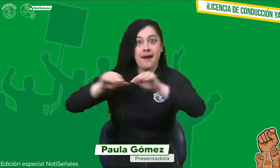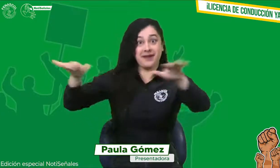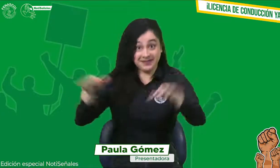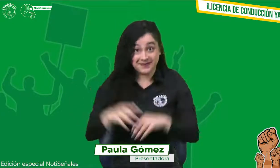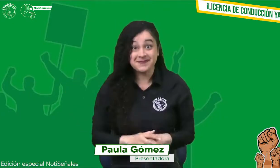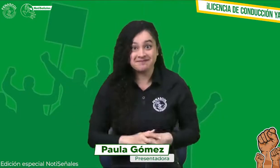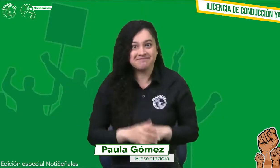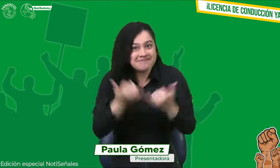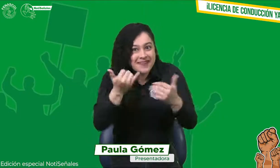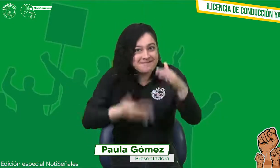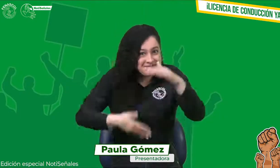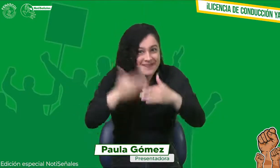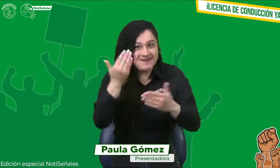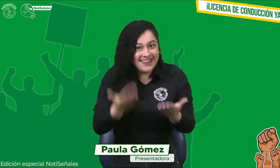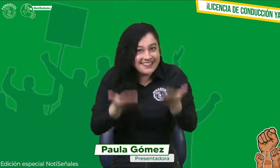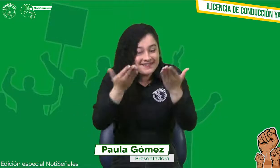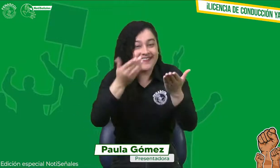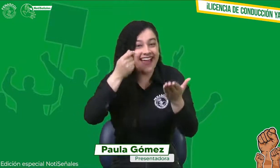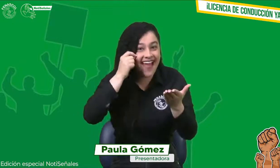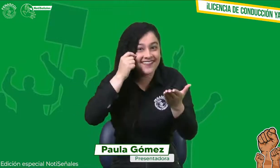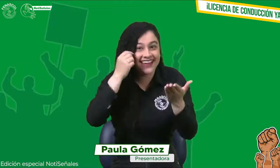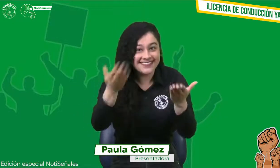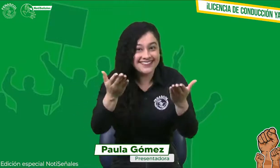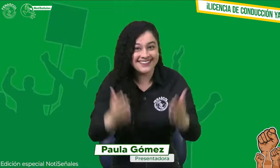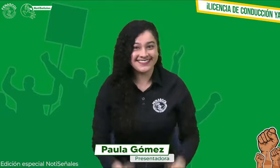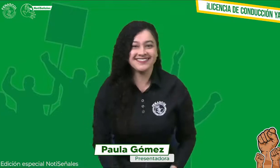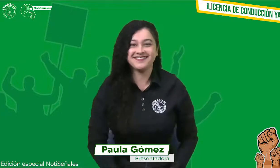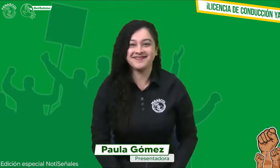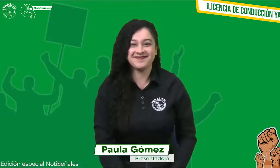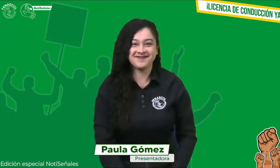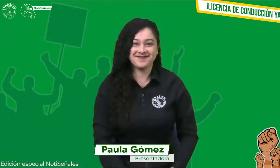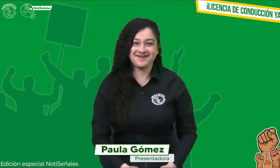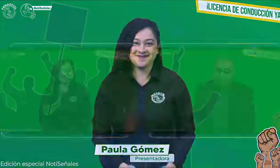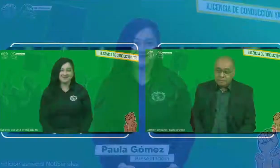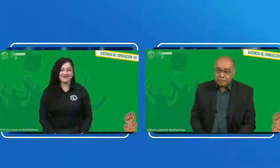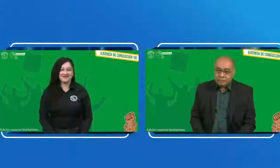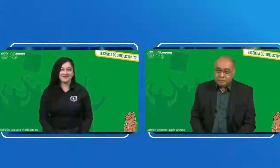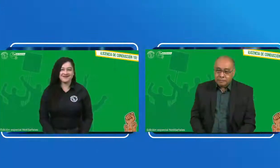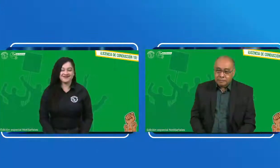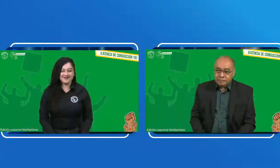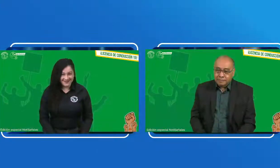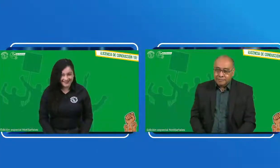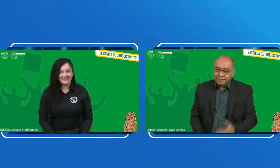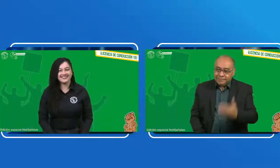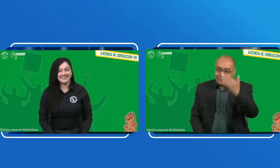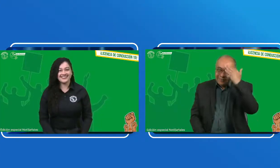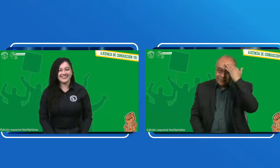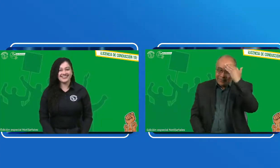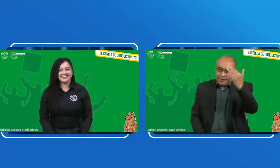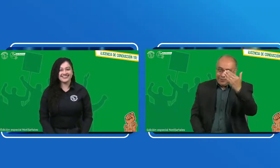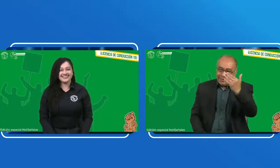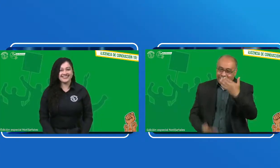durante toda la emisión y la compartan. Entonces, ahora continuamos. Henry, bienvenido.